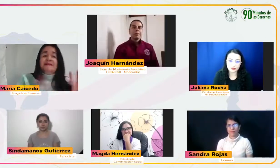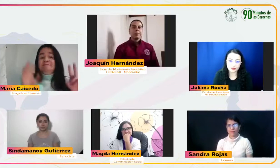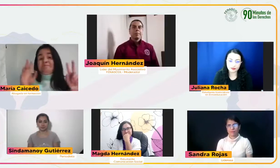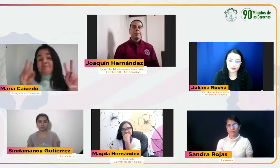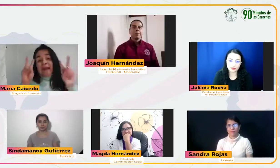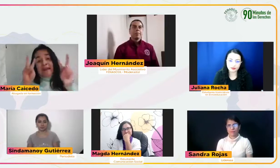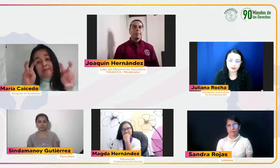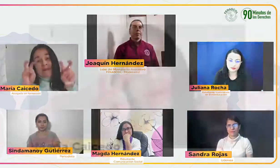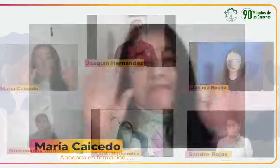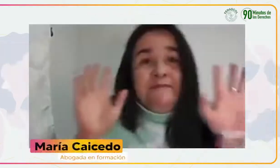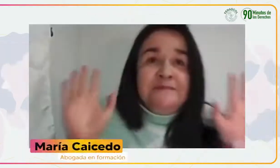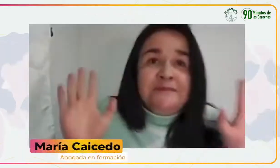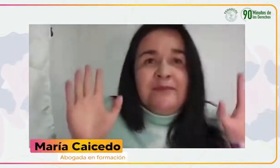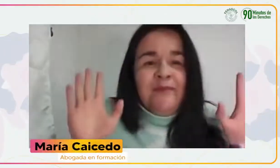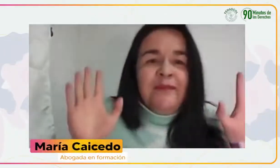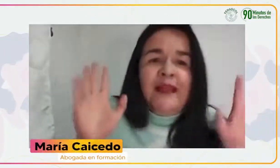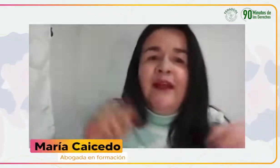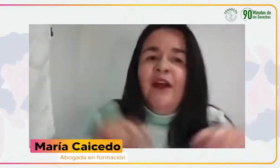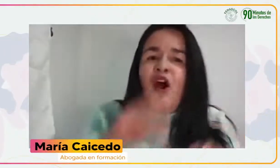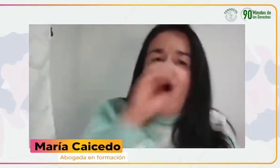Gracias, María Cristina, te vemos.